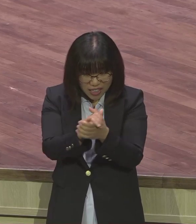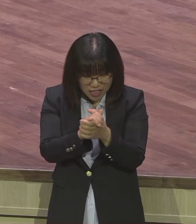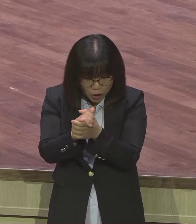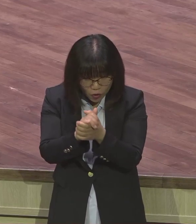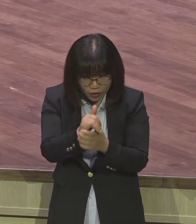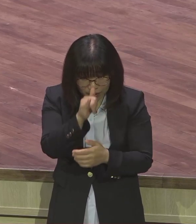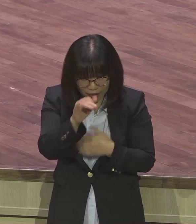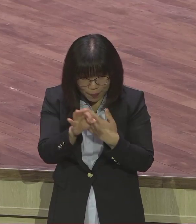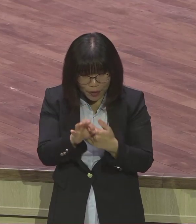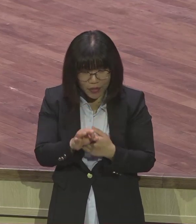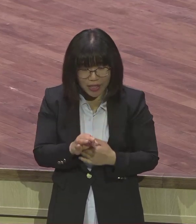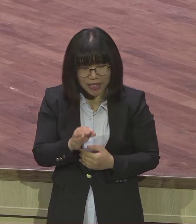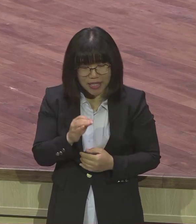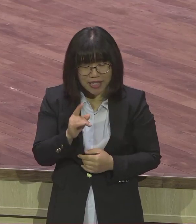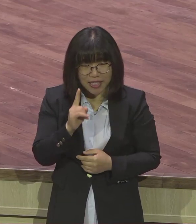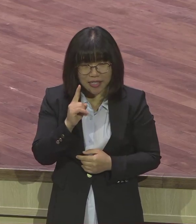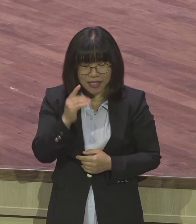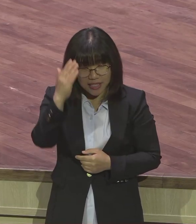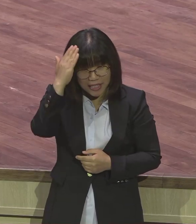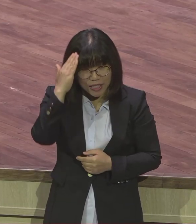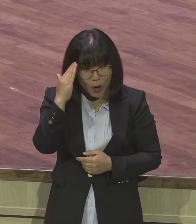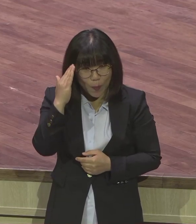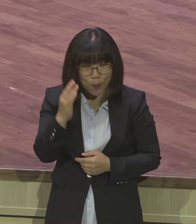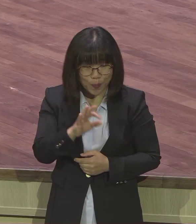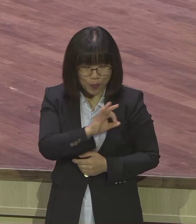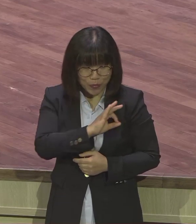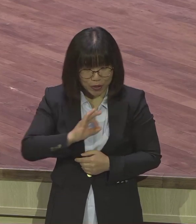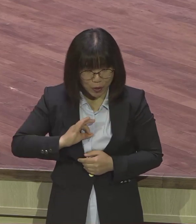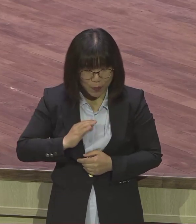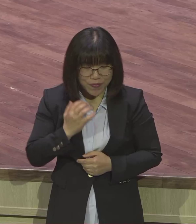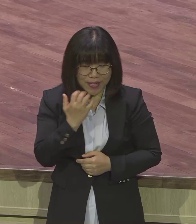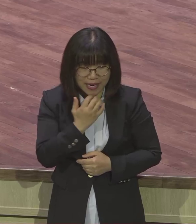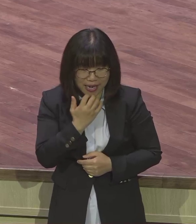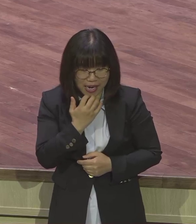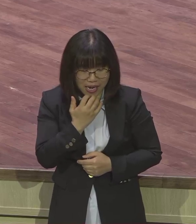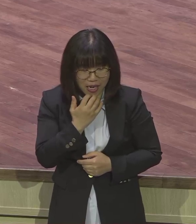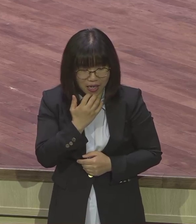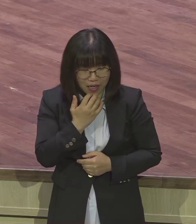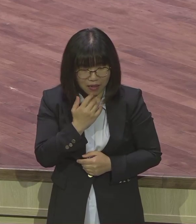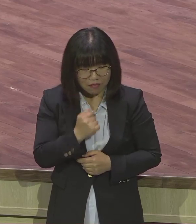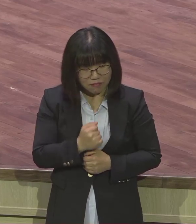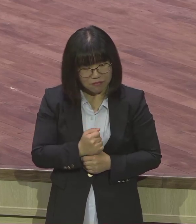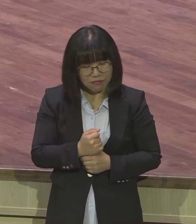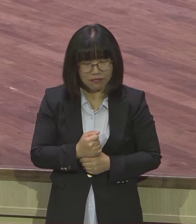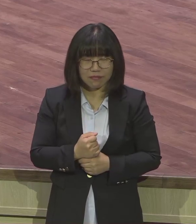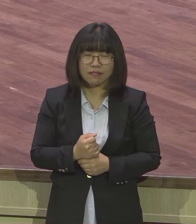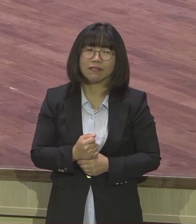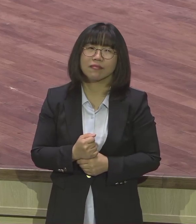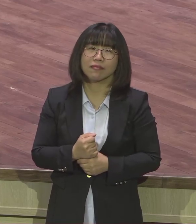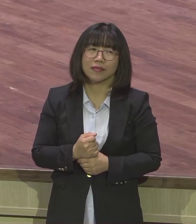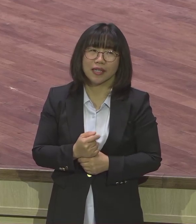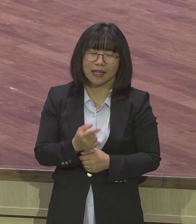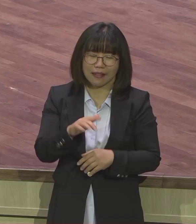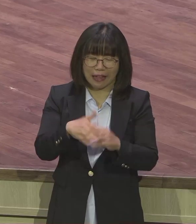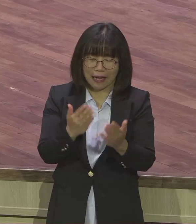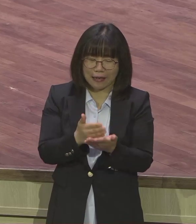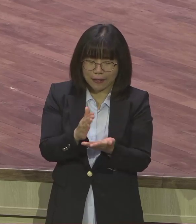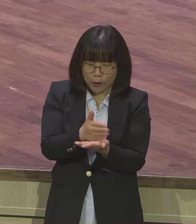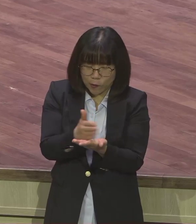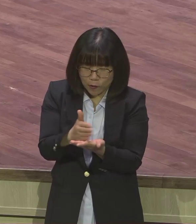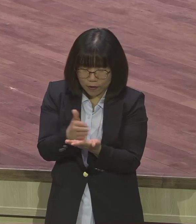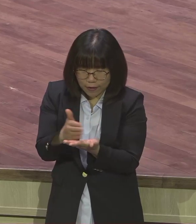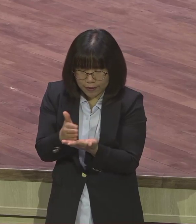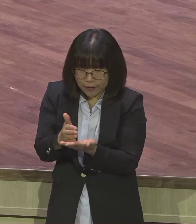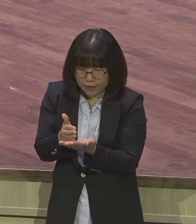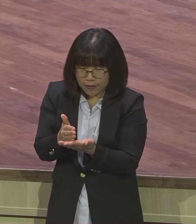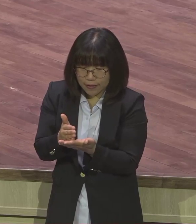아예 어떻게 합니까? 점 있는 거, 염소 중에도 점 있는 거, 아로진 거, 검은 거, 양 중에서 점 있고 아로진 거, 검은 거, 그걸 다 골라냅니다.